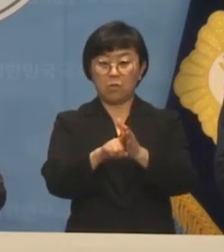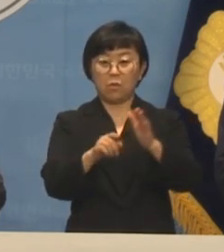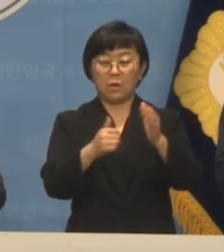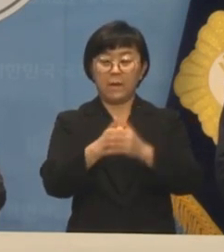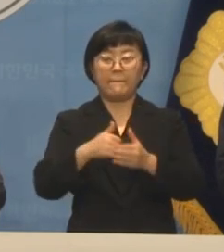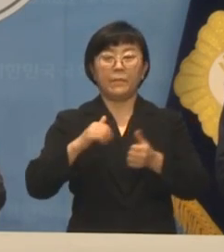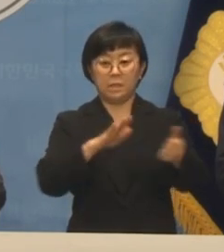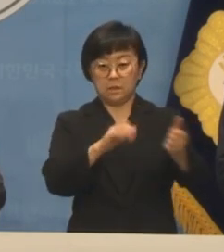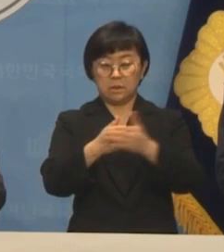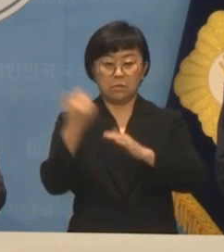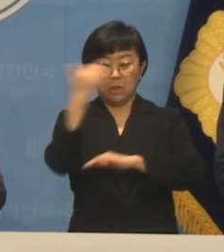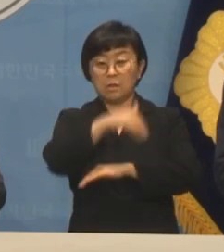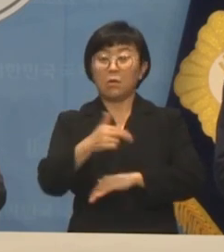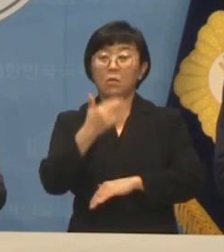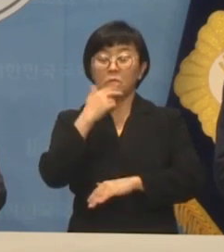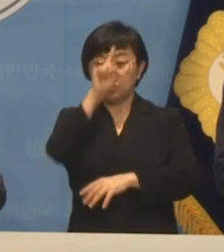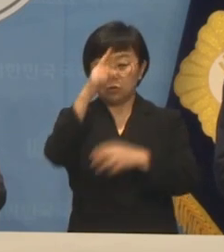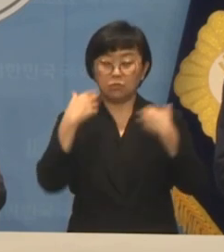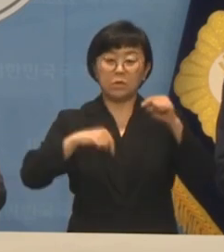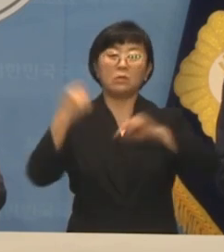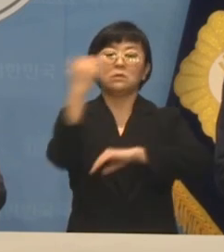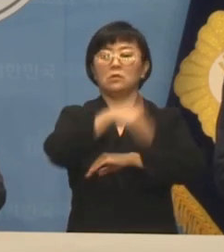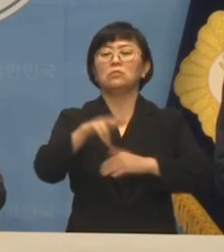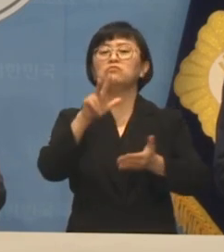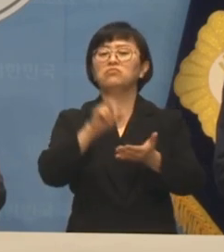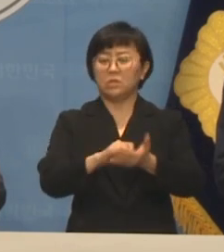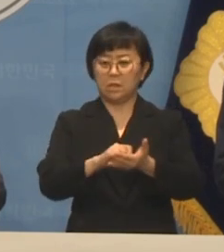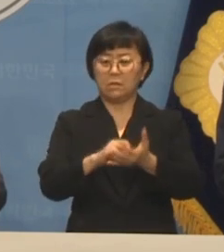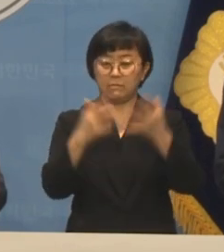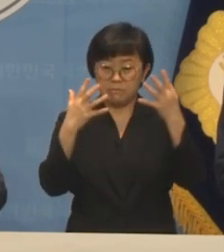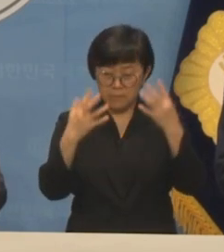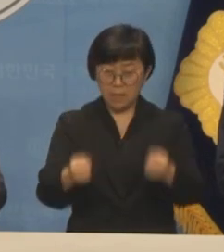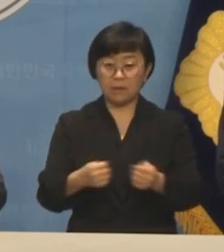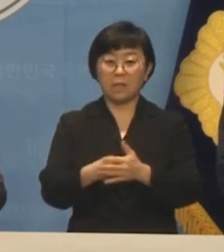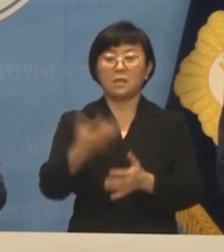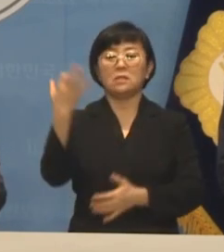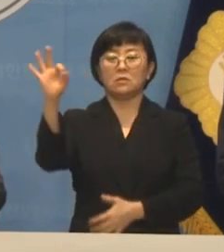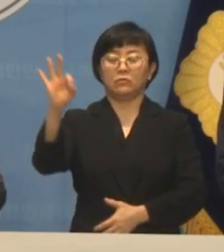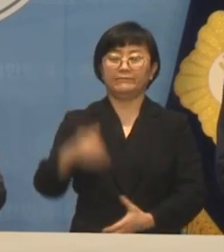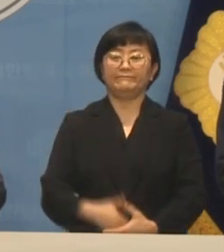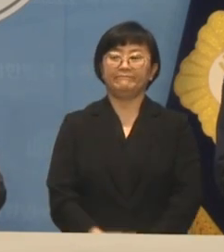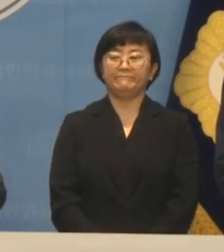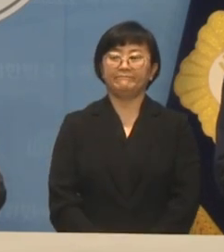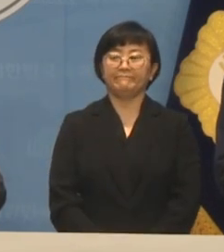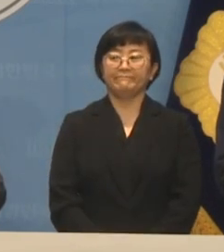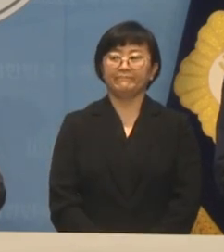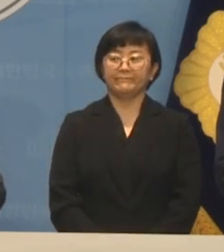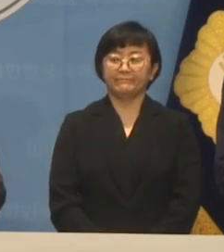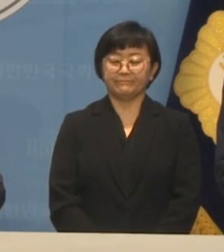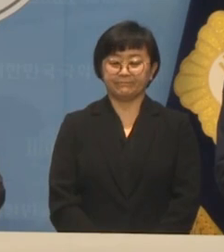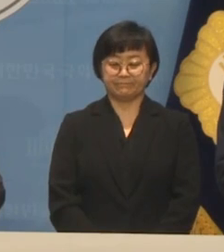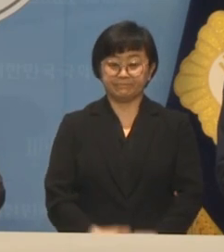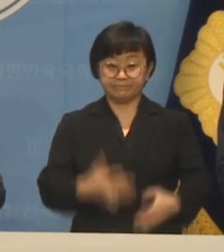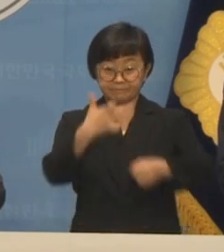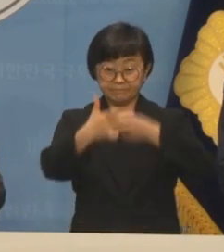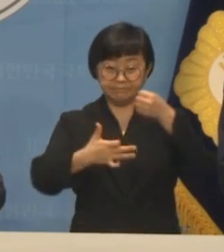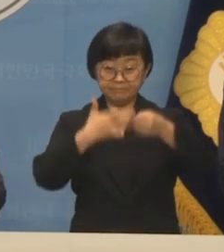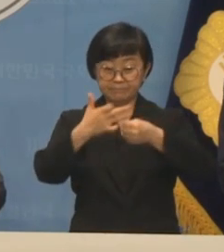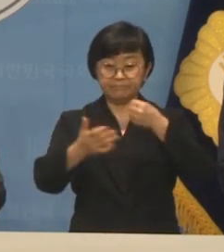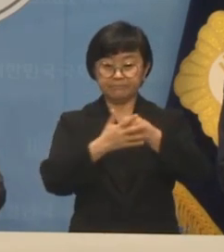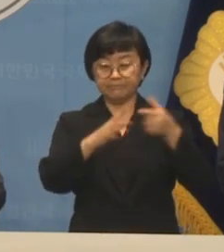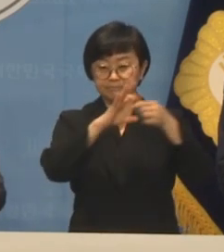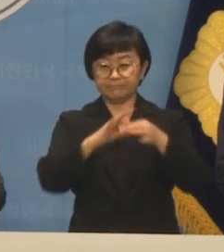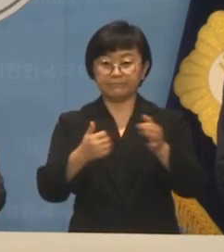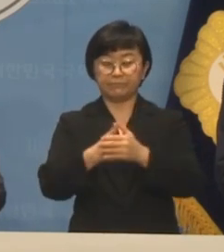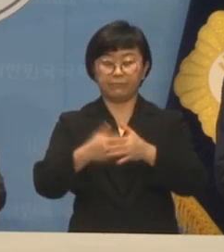배치 방안이 없는 정부 정책 또한 문제투성이임을 부정하지 못할 것이다. 18년간 종결된